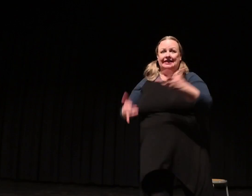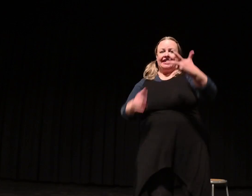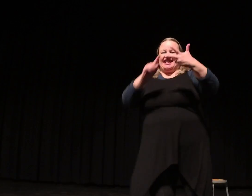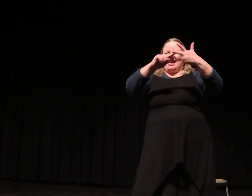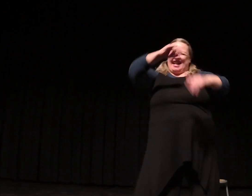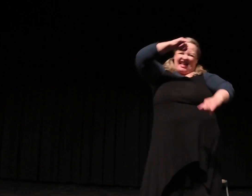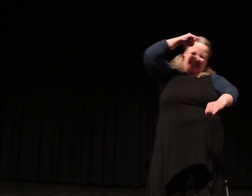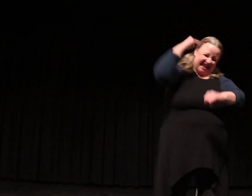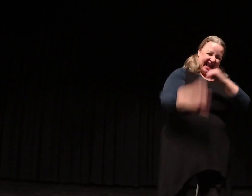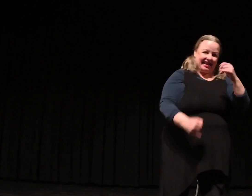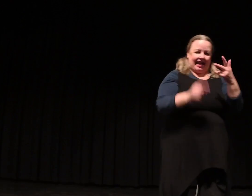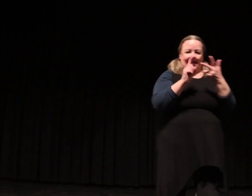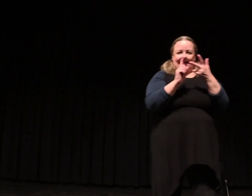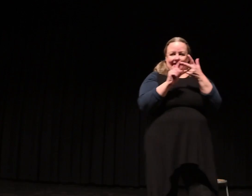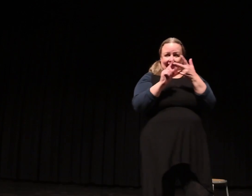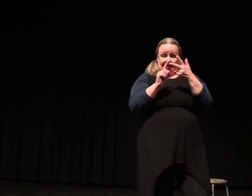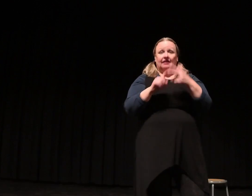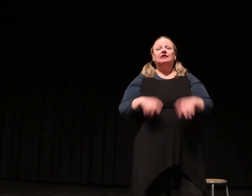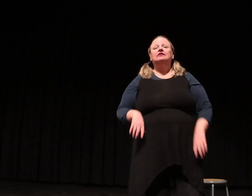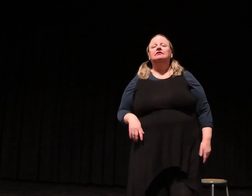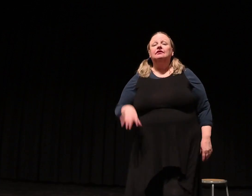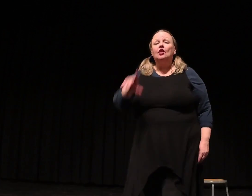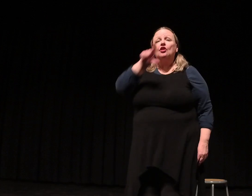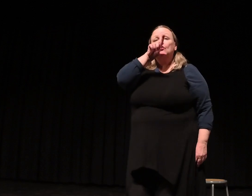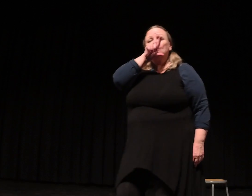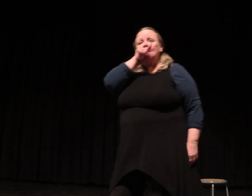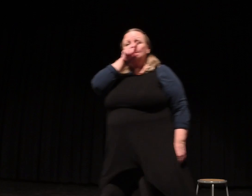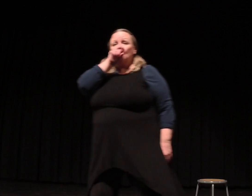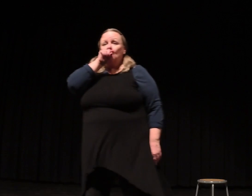Aimez-vous les ratons laveurs?